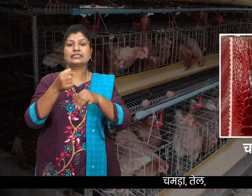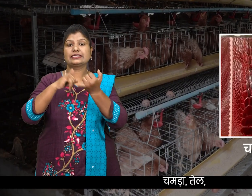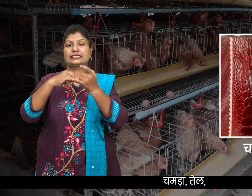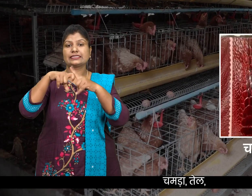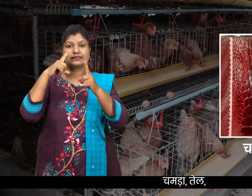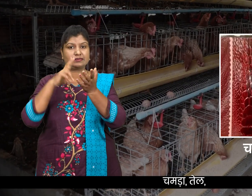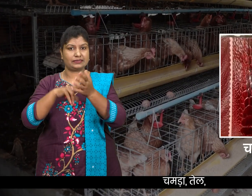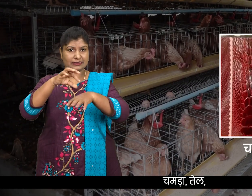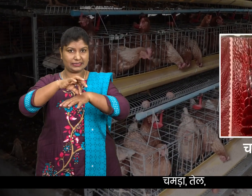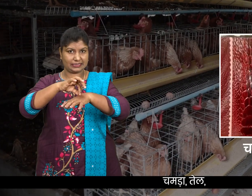चमड़ा, तेल,